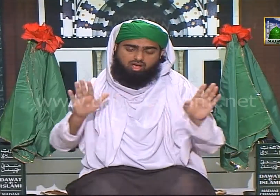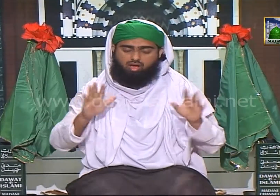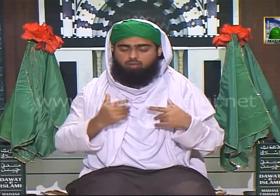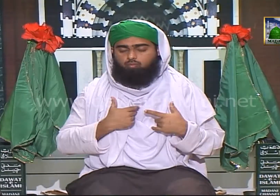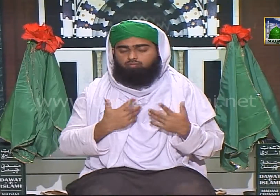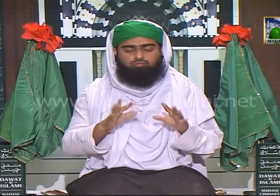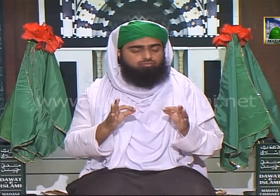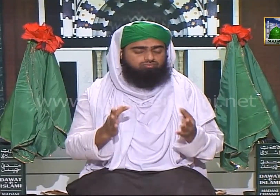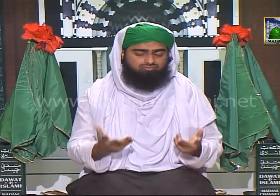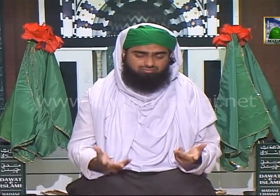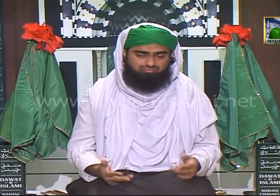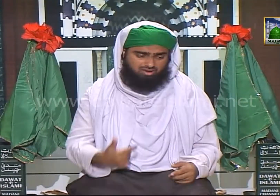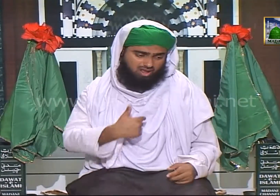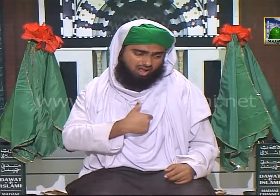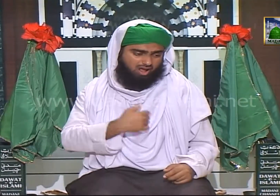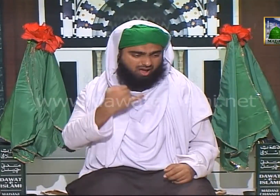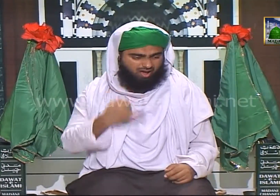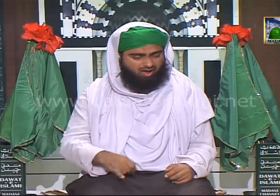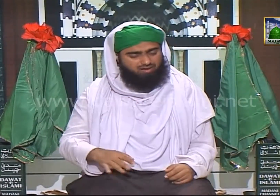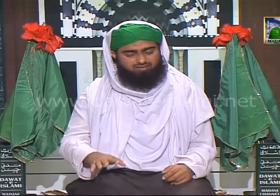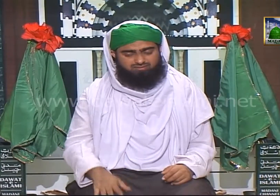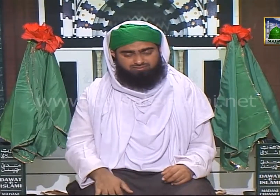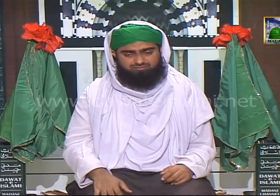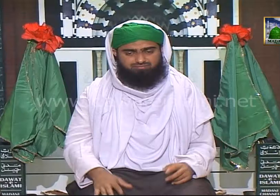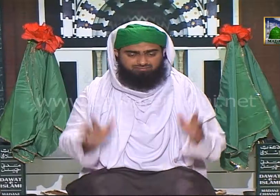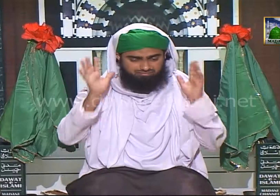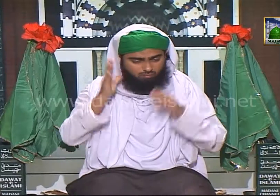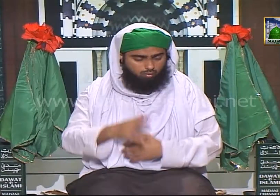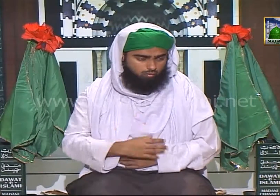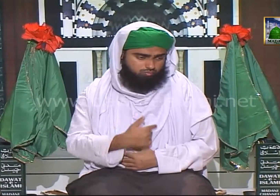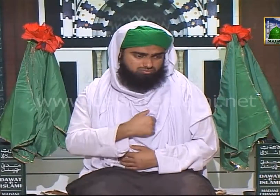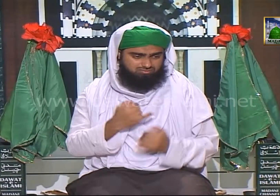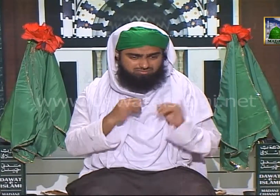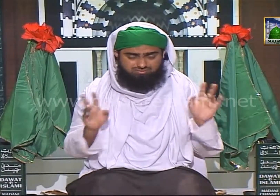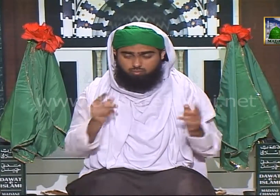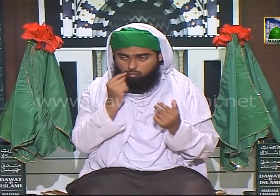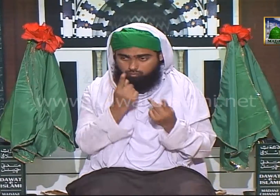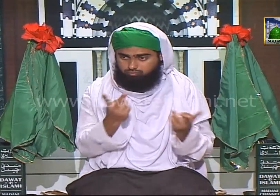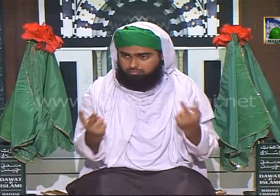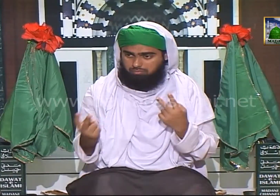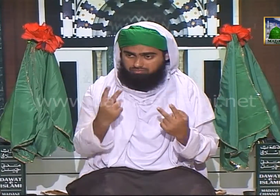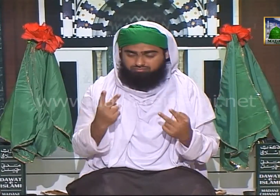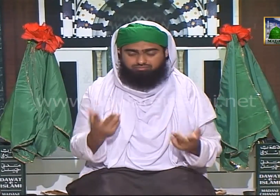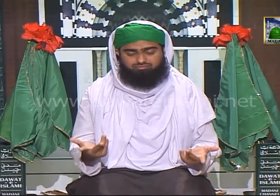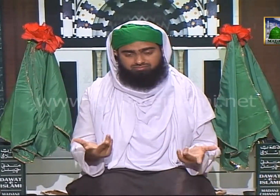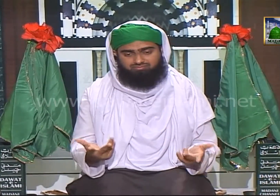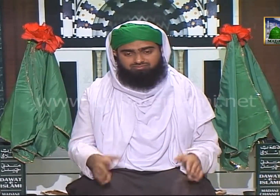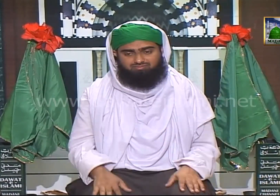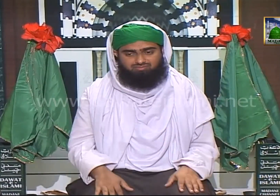یہ ایسی غلاظتیں اور بیماریاں بھری ہوئی ہیں کہ اس کا علاج بھی کوئی نہیں بتا. جس کے پاس علاج کرانے جاؤ وہ بدرجہ اتم